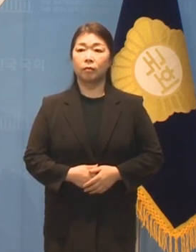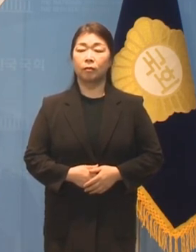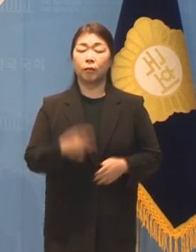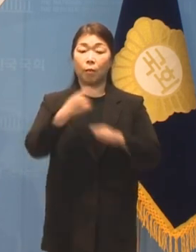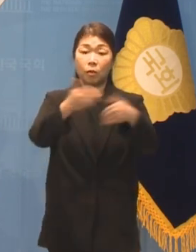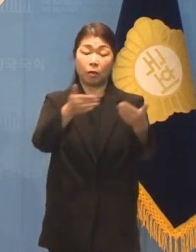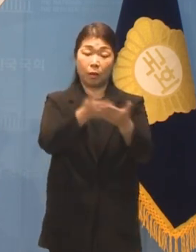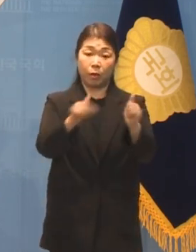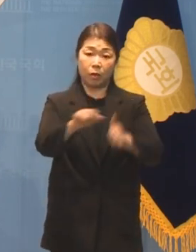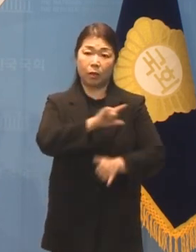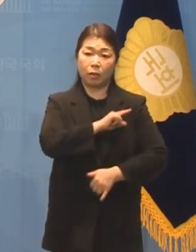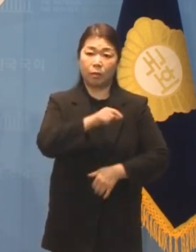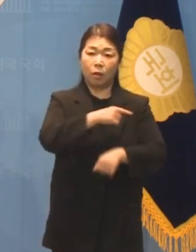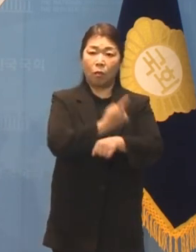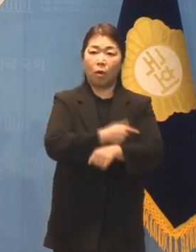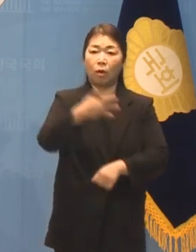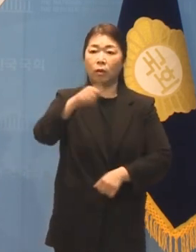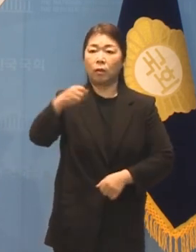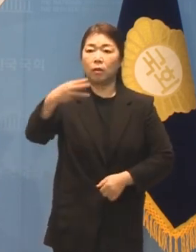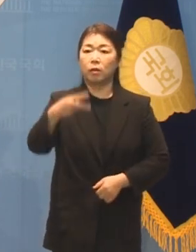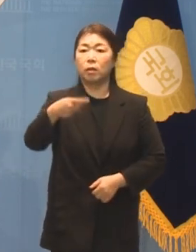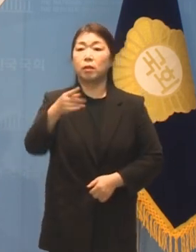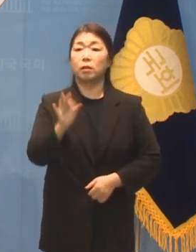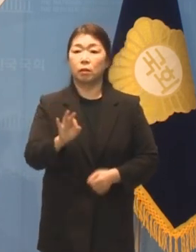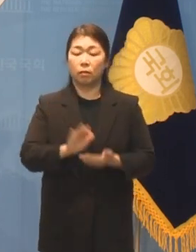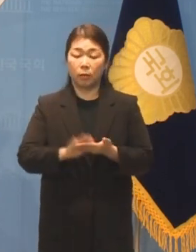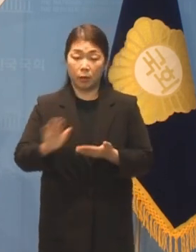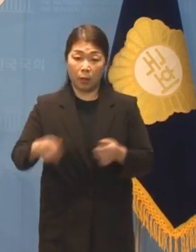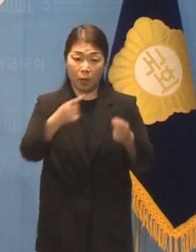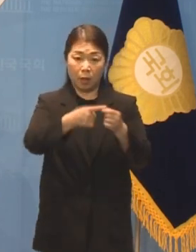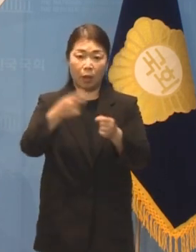민주당 수석대변인 권칠성입니다. 두 건의 브리핑을 하겠습니다.